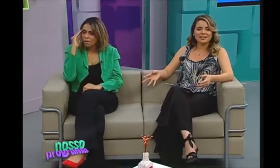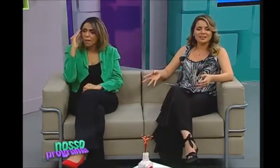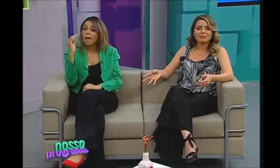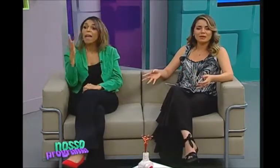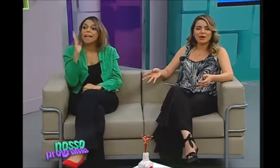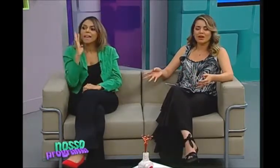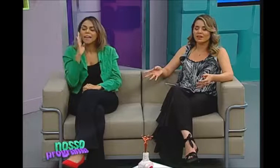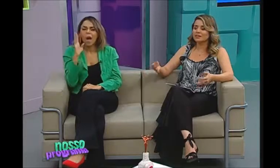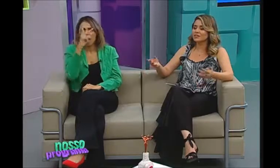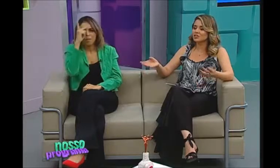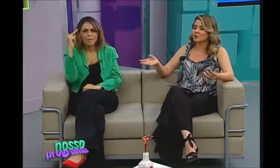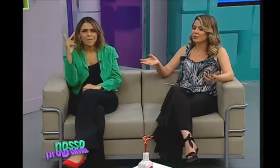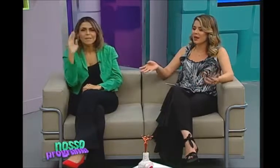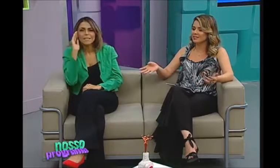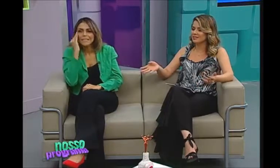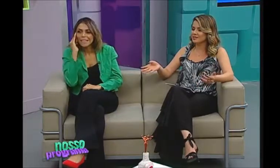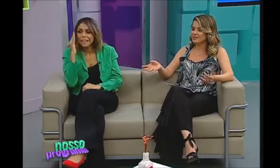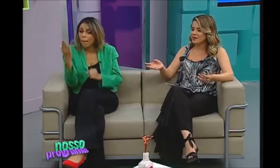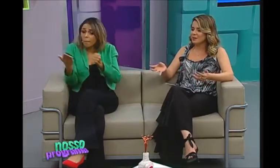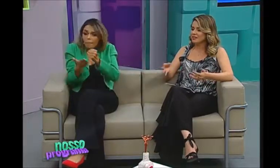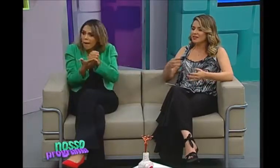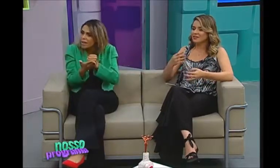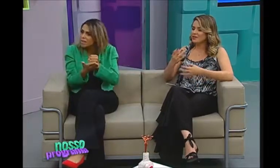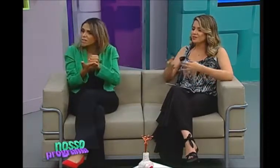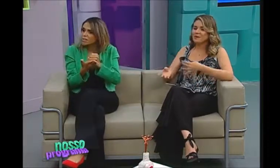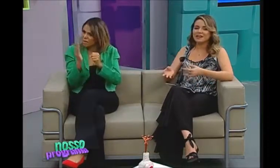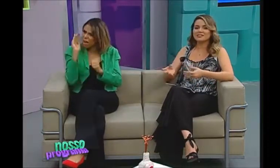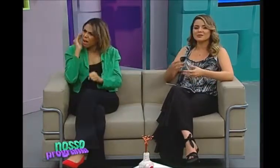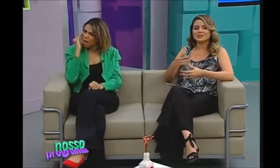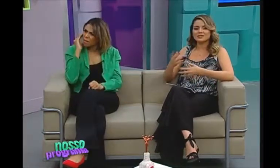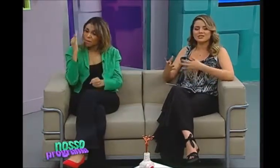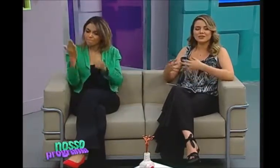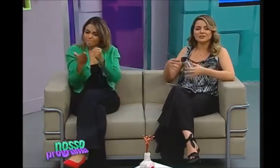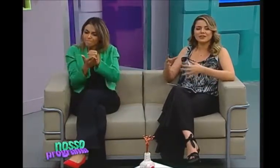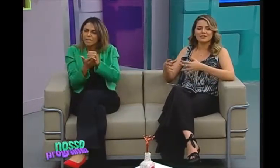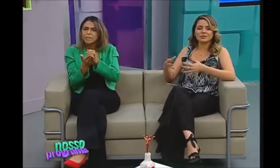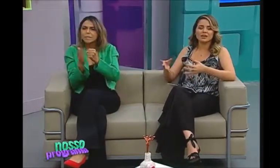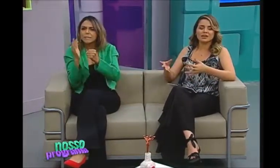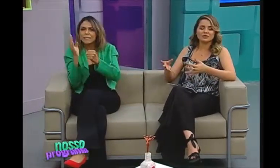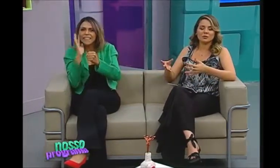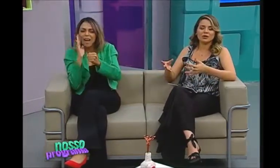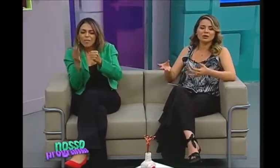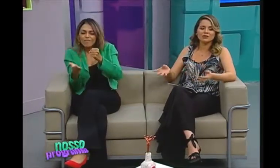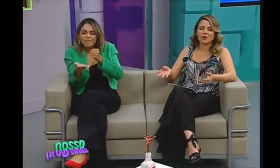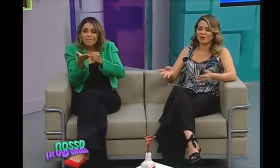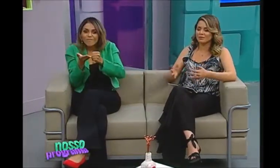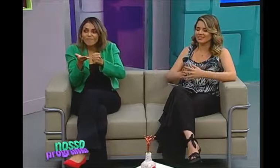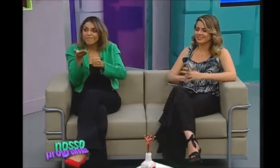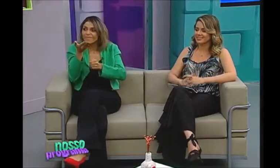aprenderem, melhor, nem que seja o básico. Mas através do básico a gente consegue se comunicar de uma melhor forma.